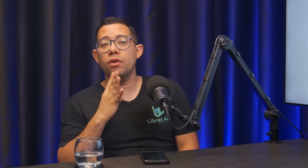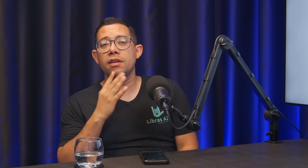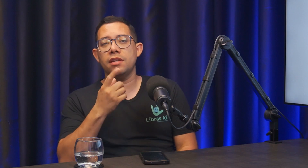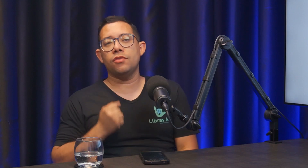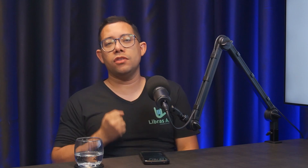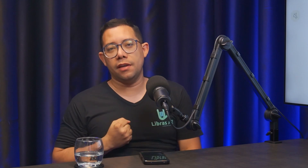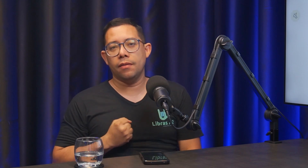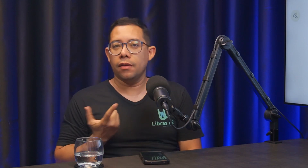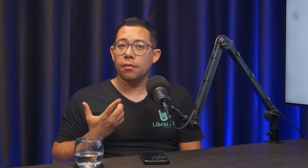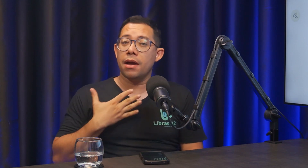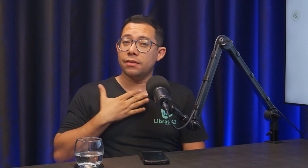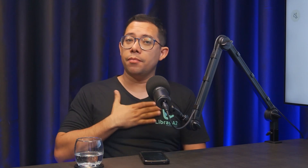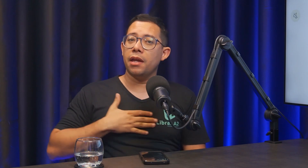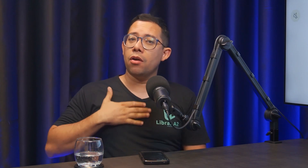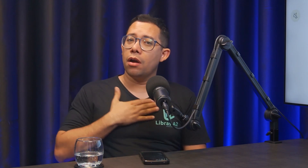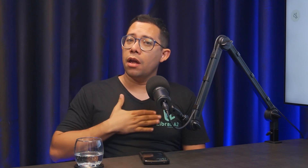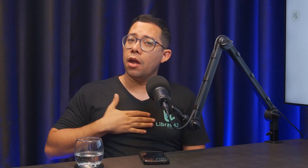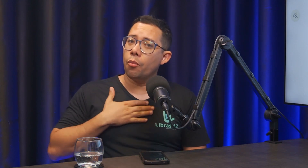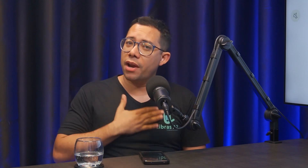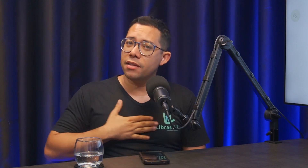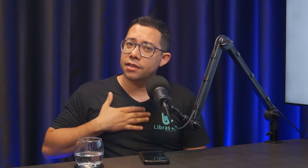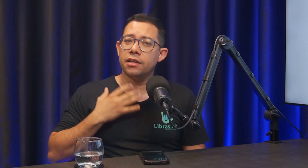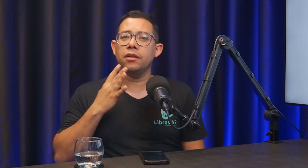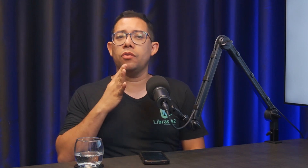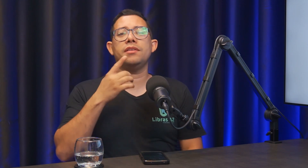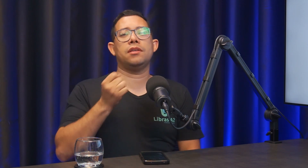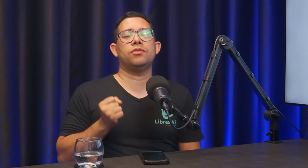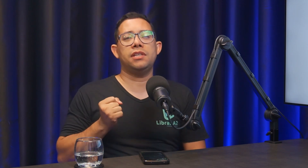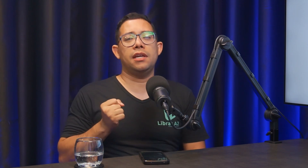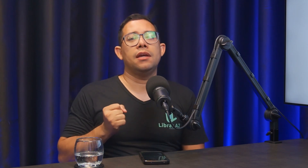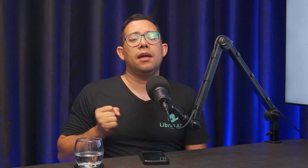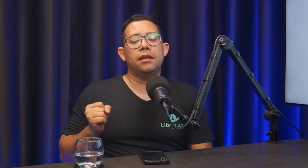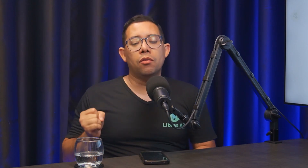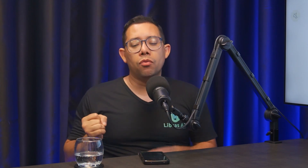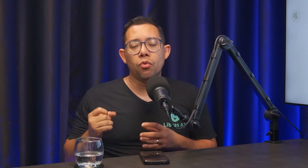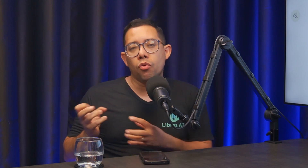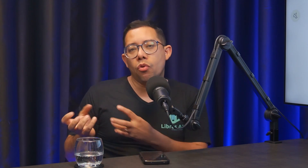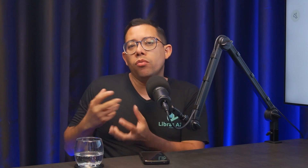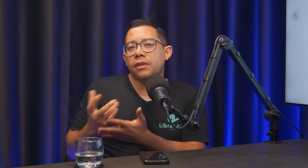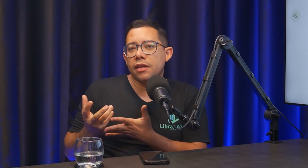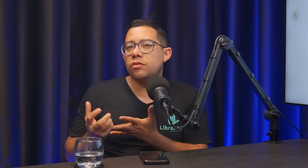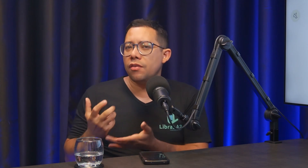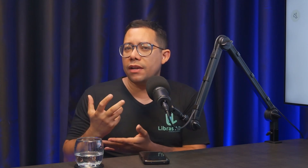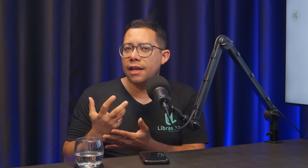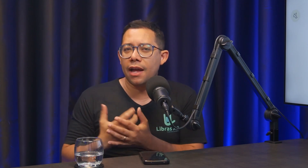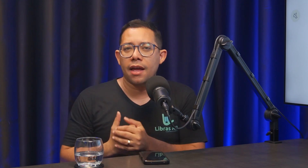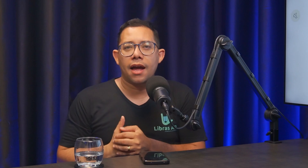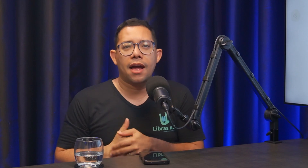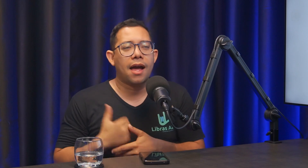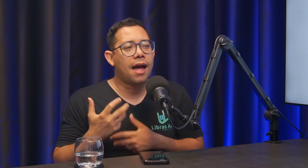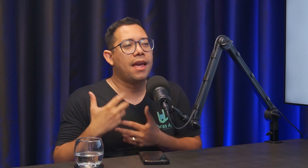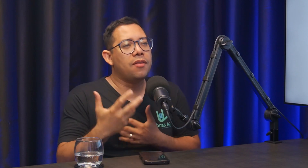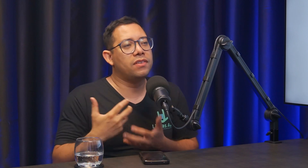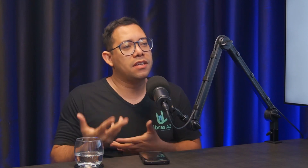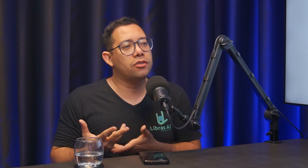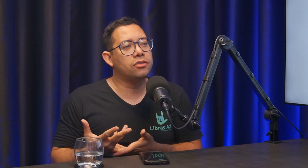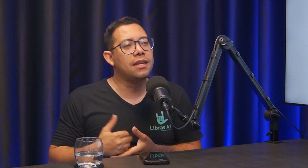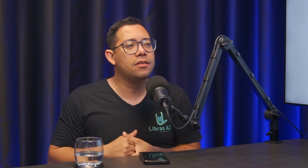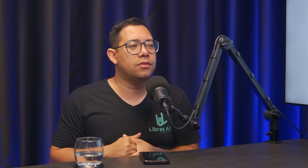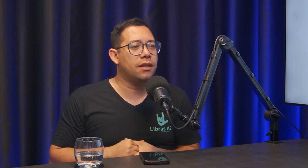conhecer você. Mas também, Combina, né? é um prazer conhecer você. Então, o contexto, ele vai dar a ênfase e ajudar nisso, né?